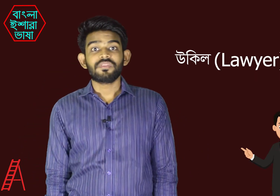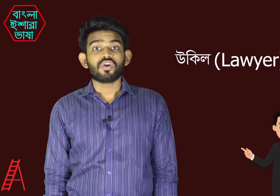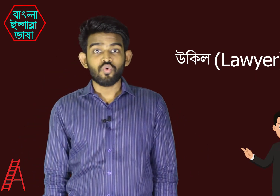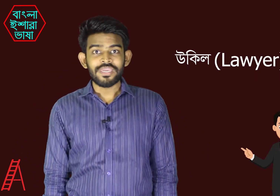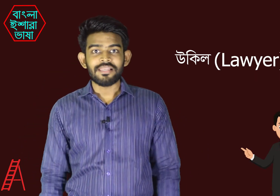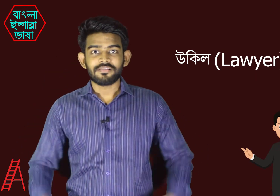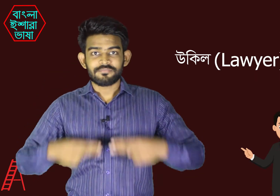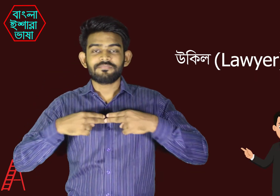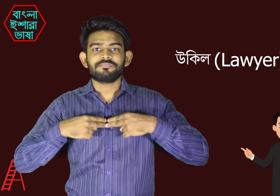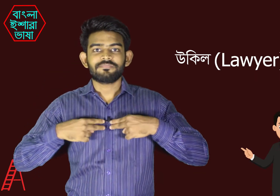উকিল,